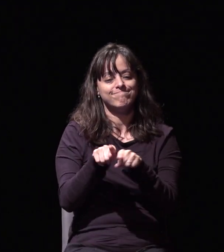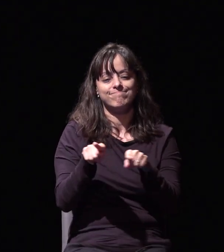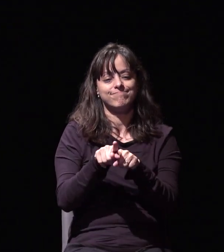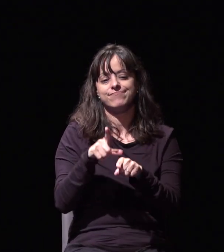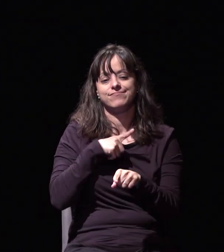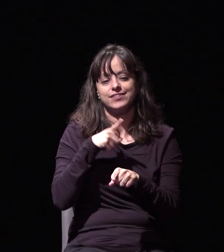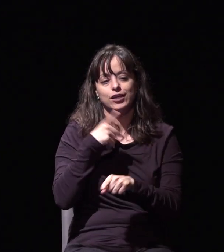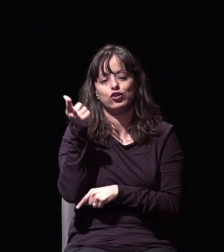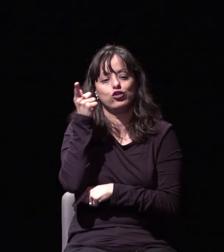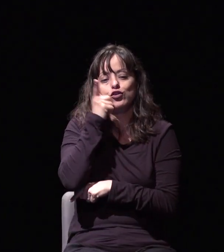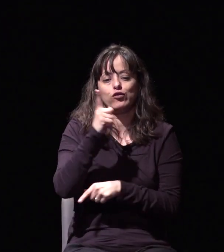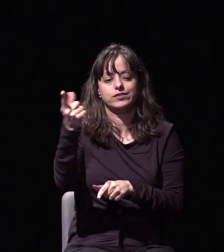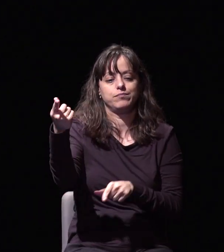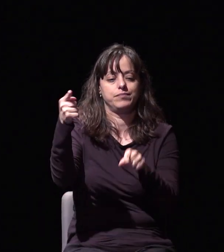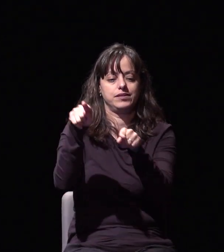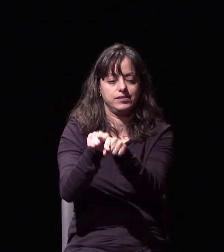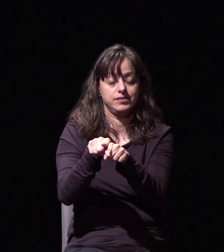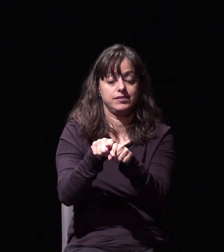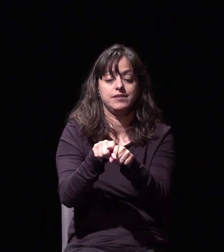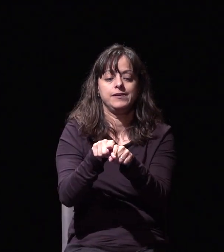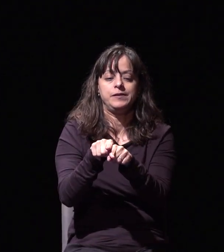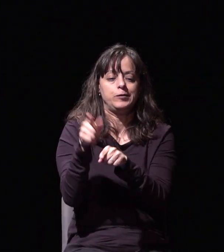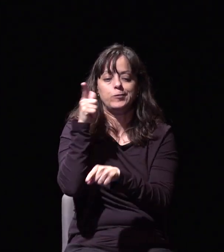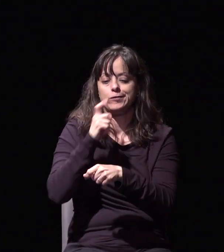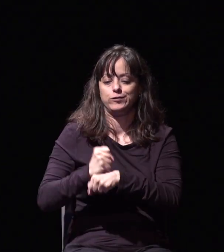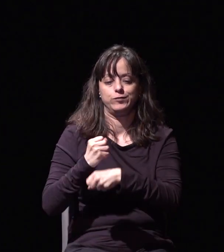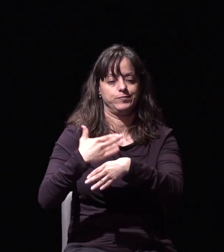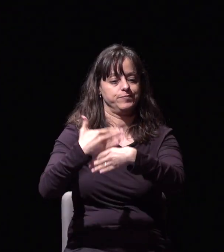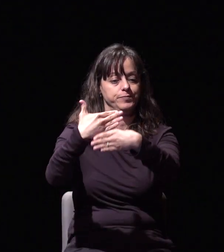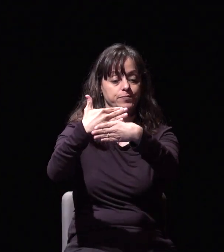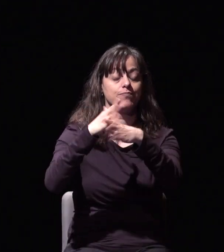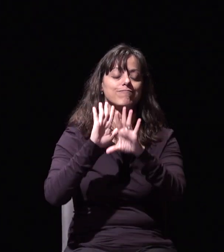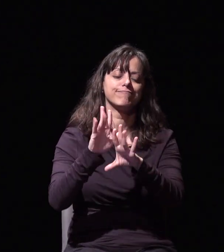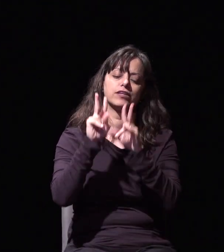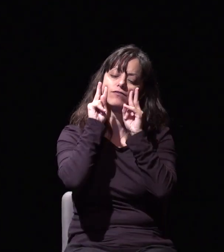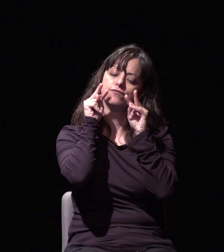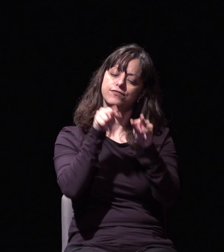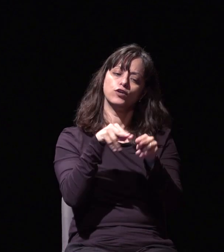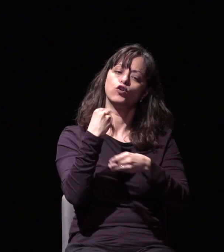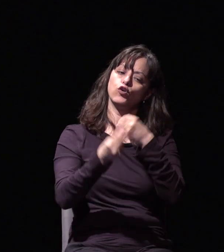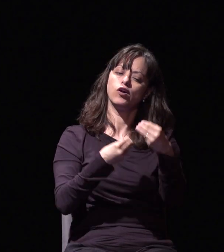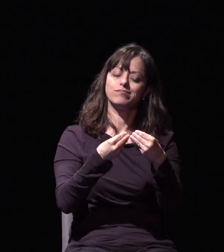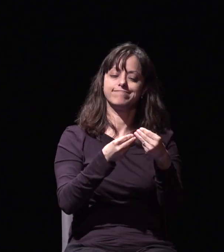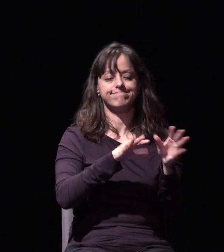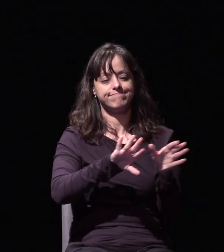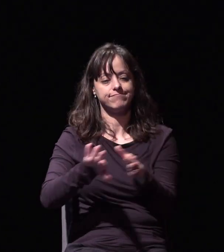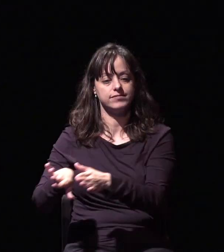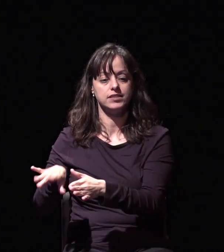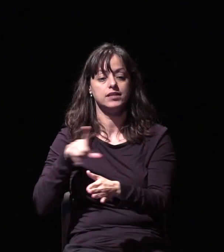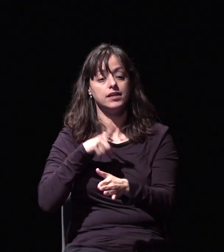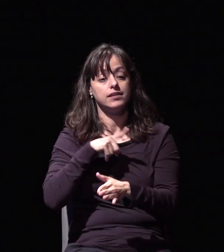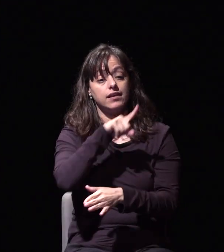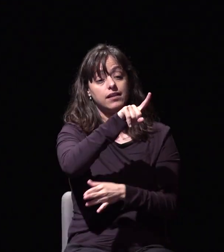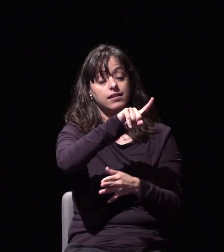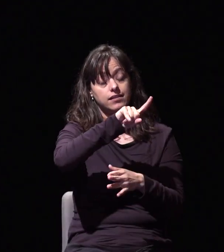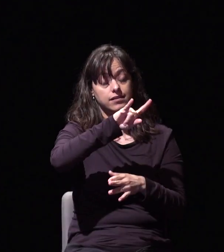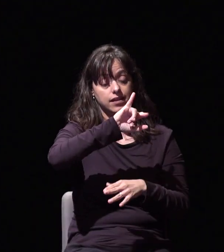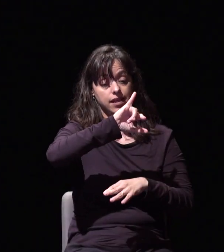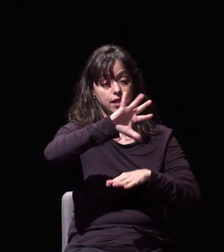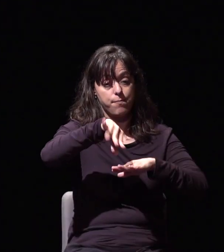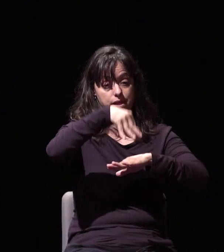executado, tendo Matarazzo e o Grupo do MAN de São Paulo se voltado para a construção do pavilhão da Bienal no Parque do Ibirapuera.